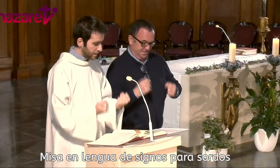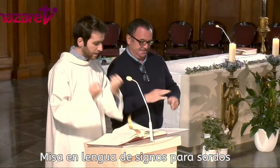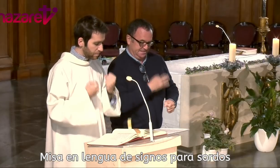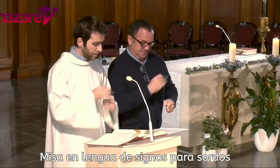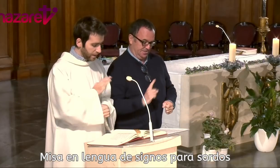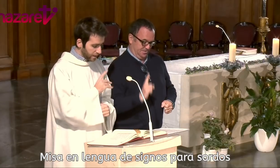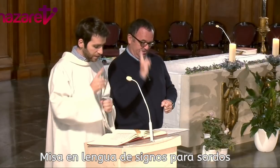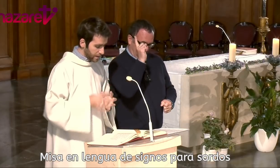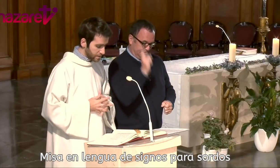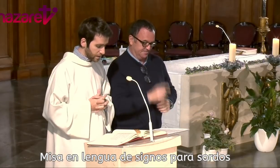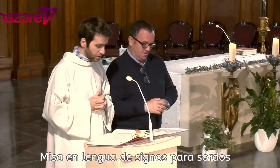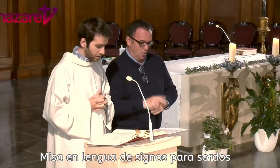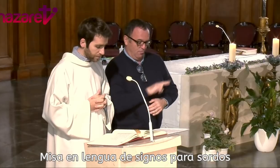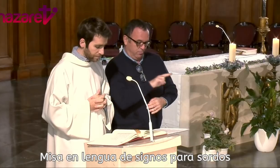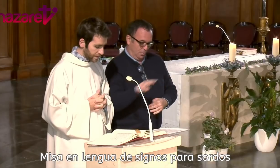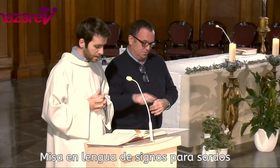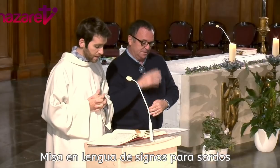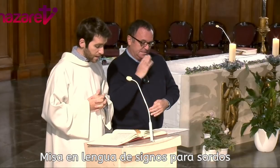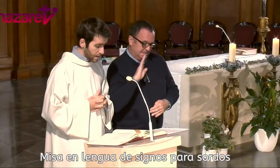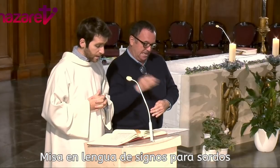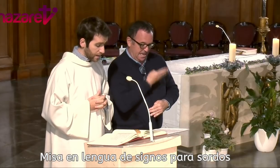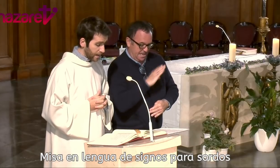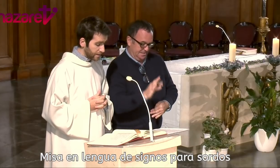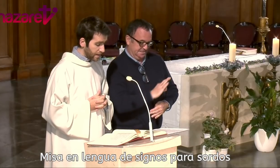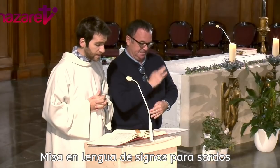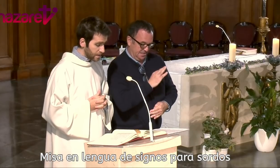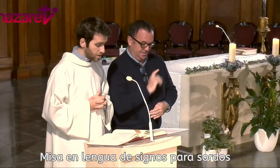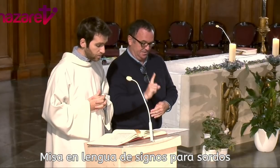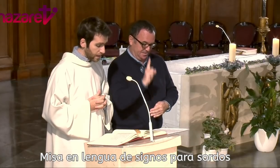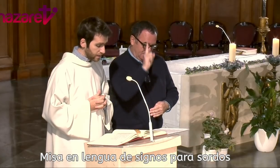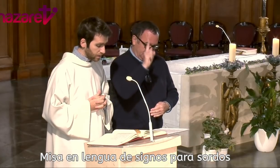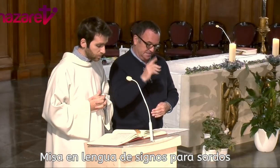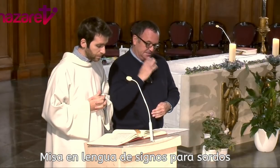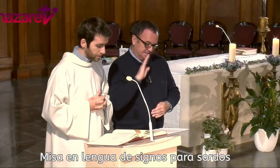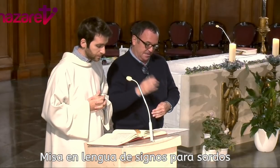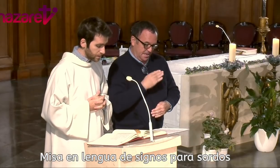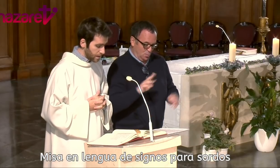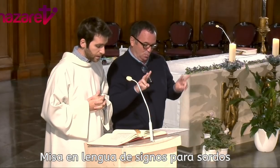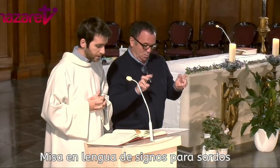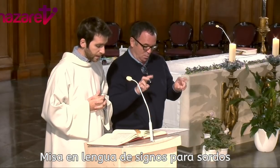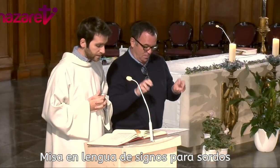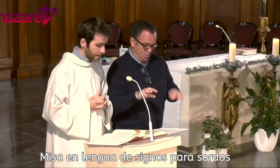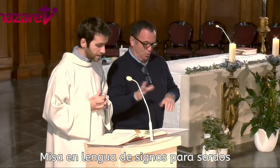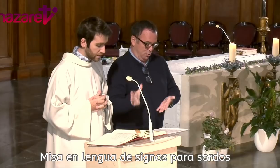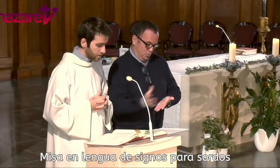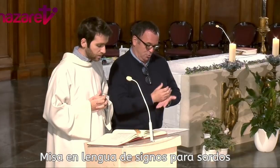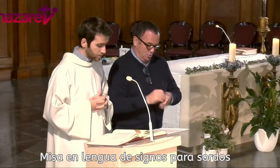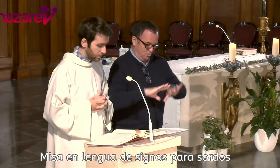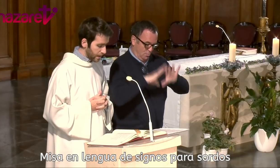el poder del Señor. Cantad al Señor un cántico nuevo. Cantad al Señor toda la